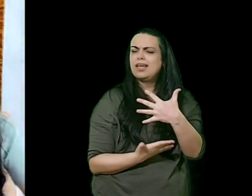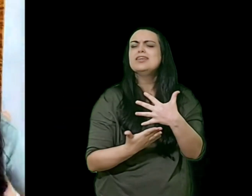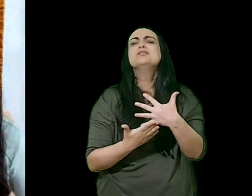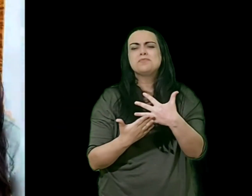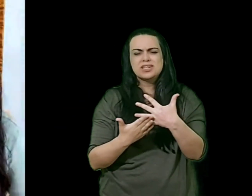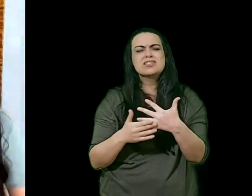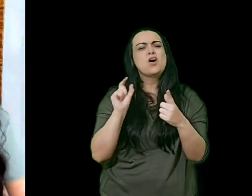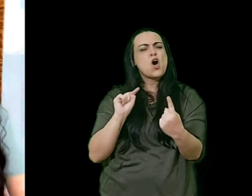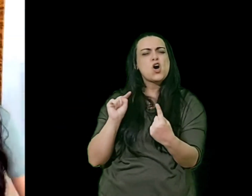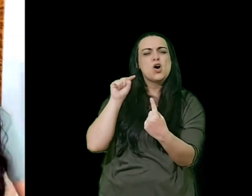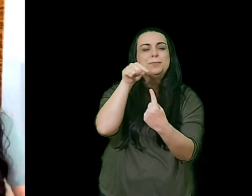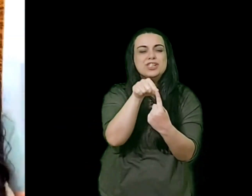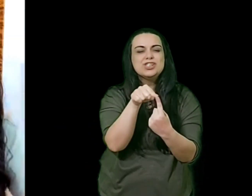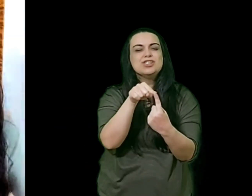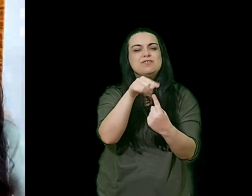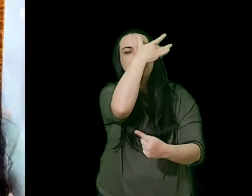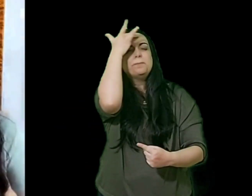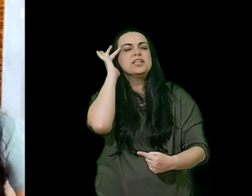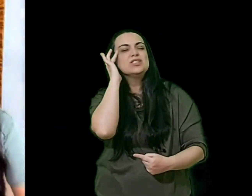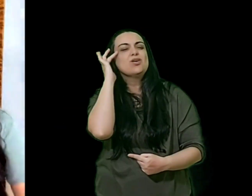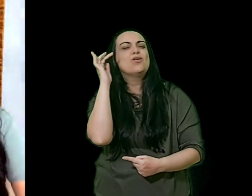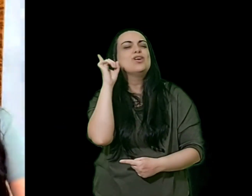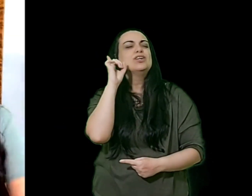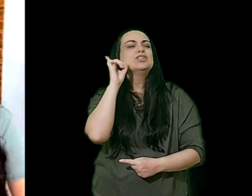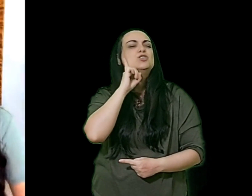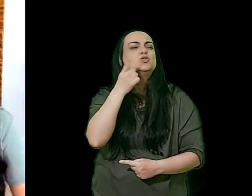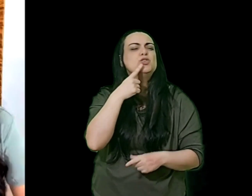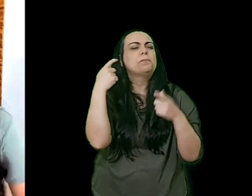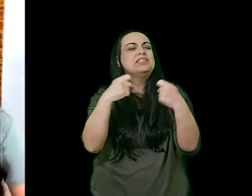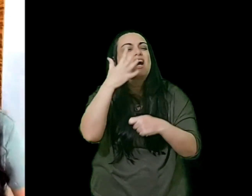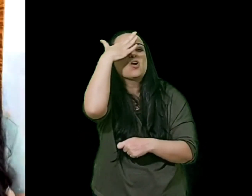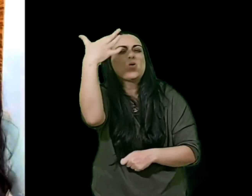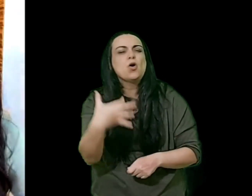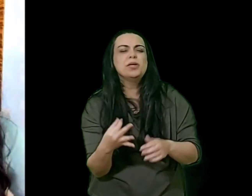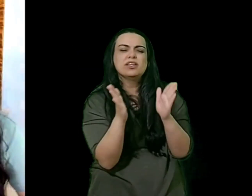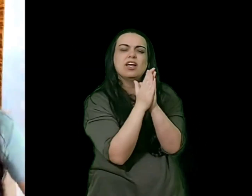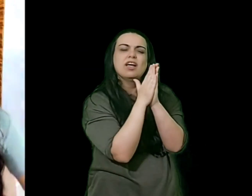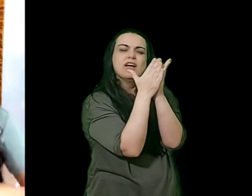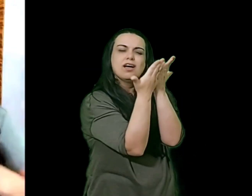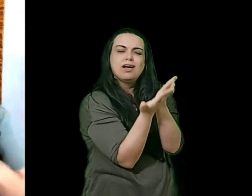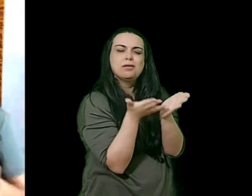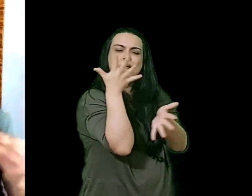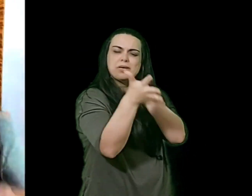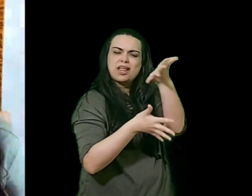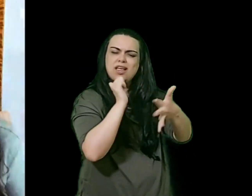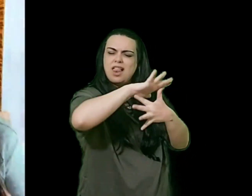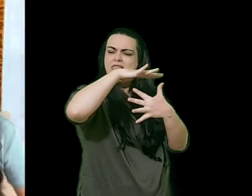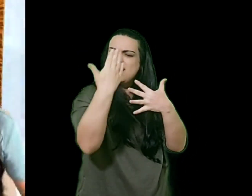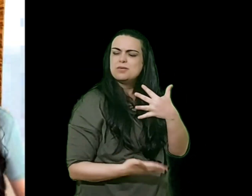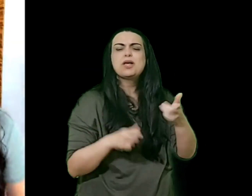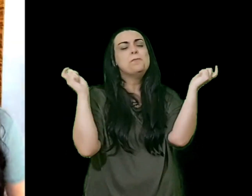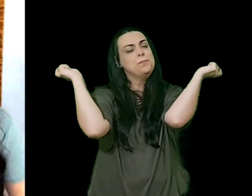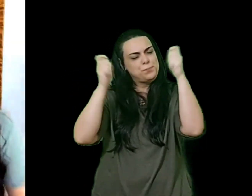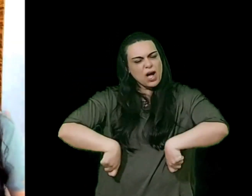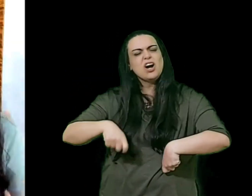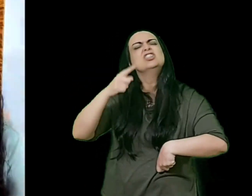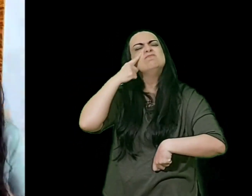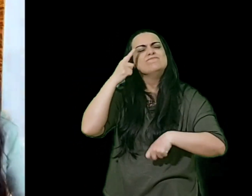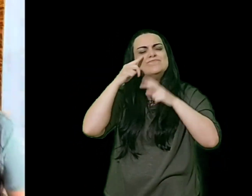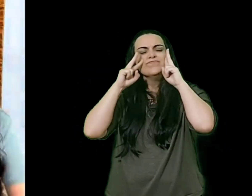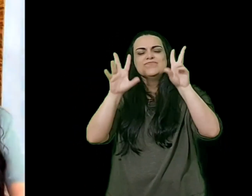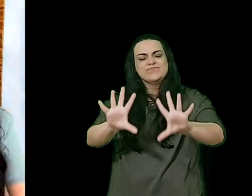dos sinais, para que aqueles, Senhor, que precisam compreender a tua palavra através das libras,